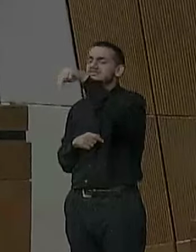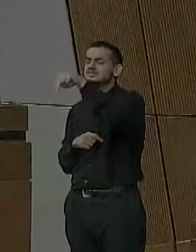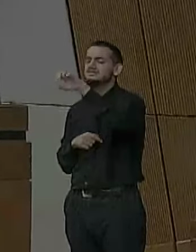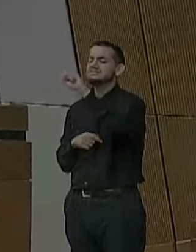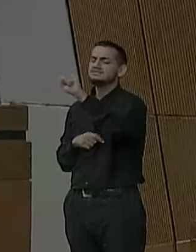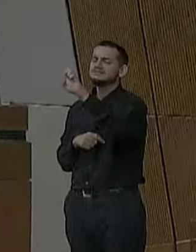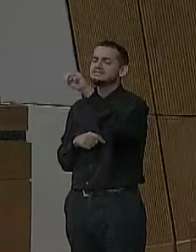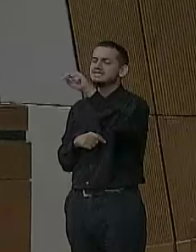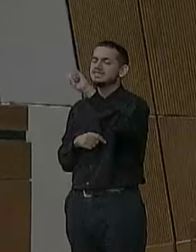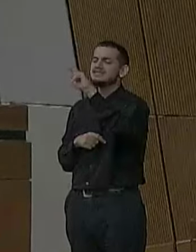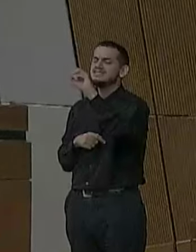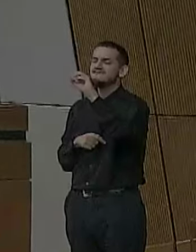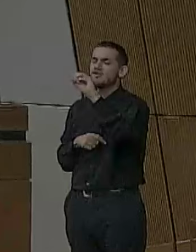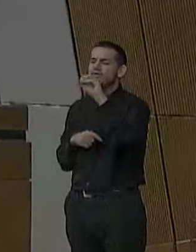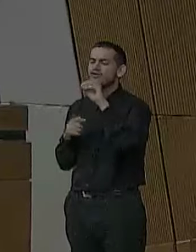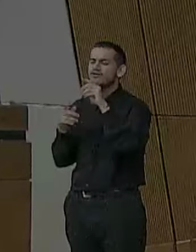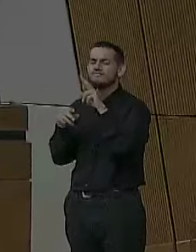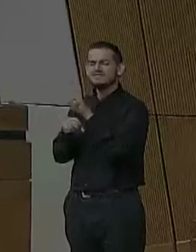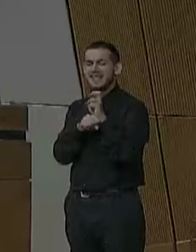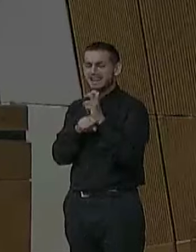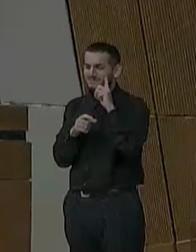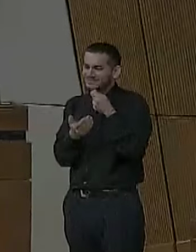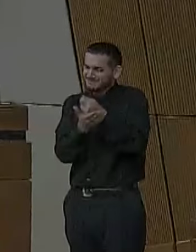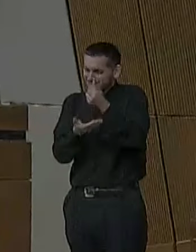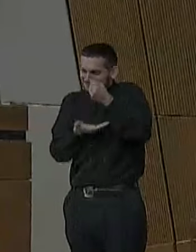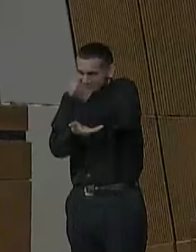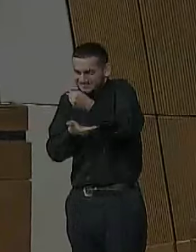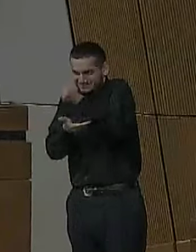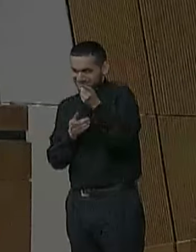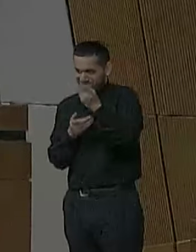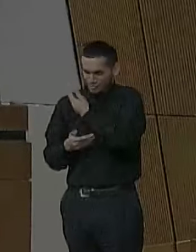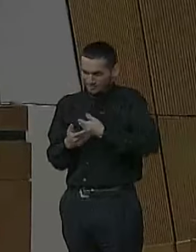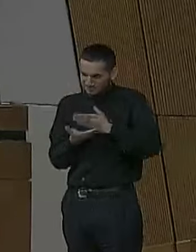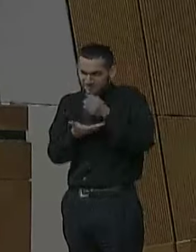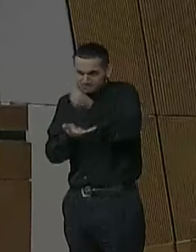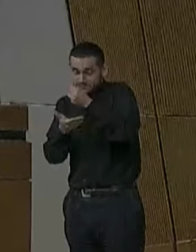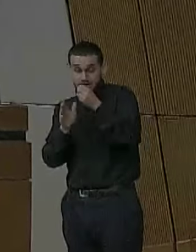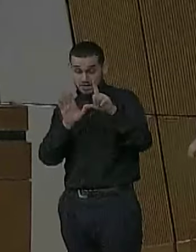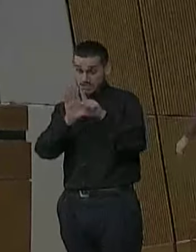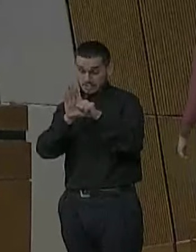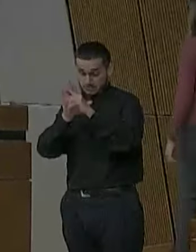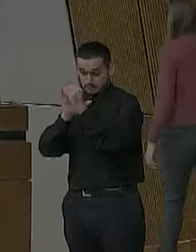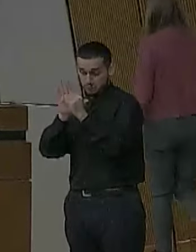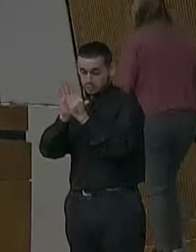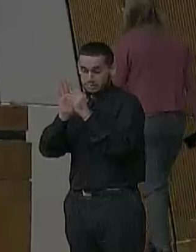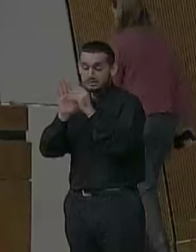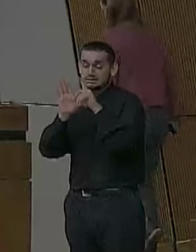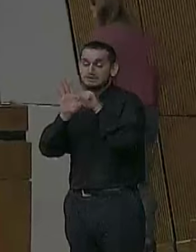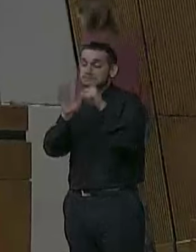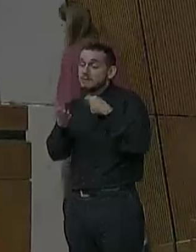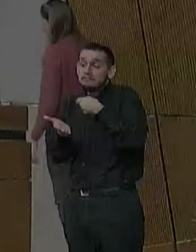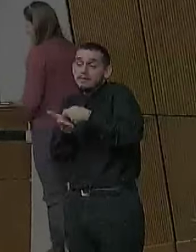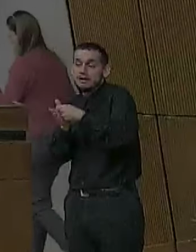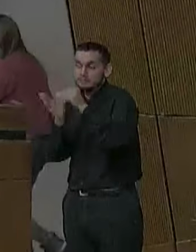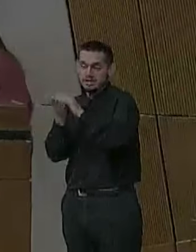son los incentivos fiscales. Por supuesto, esta ley contenía una serie de incentivos y de requisitos para aplicar